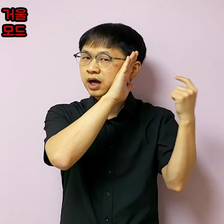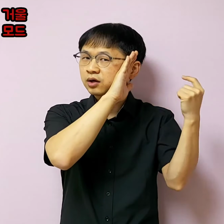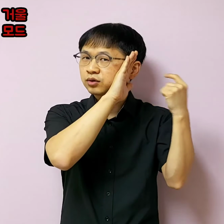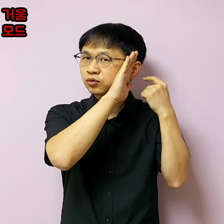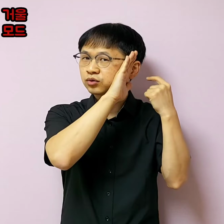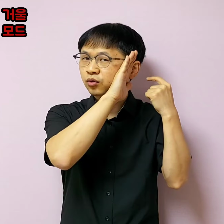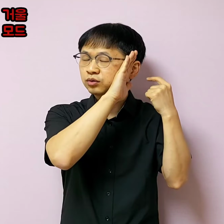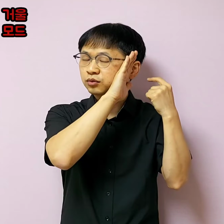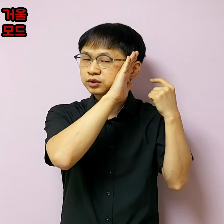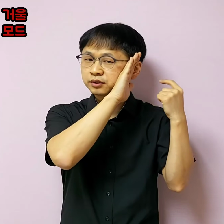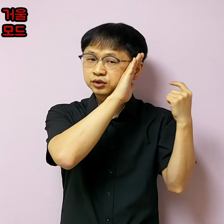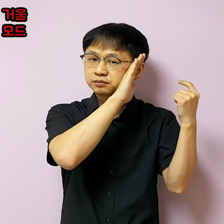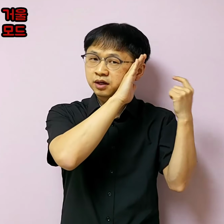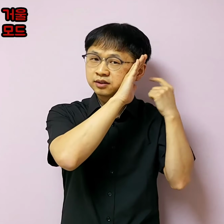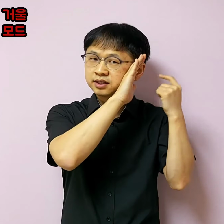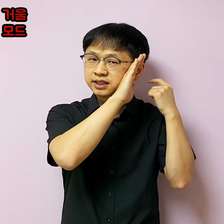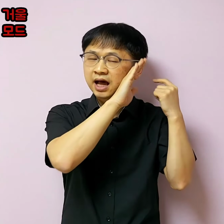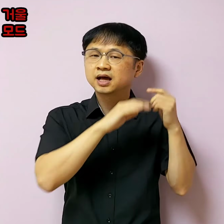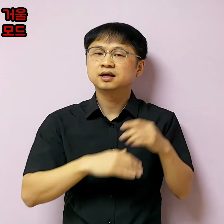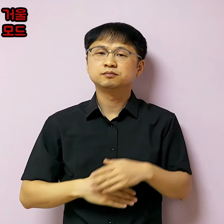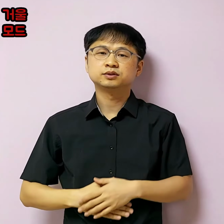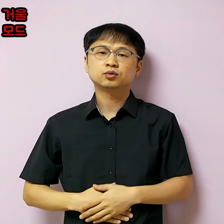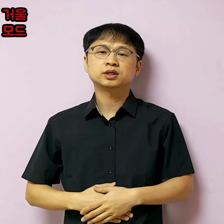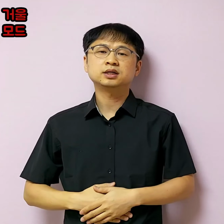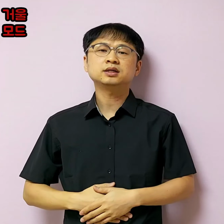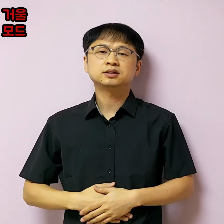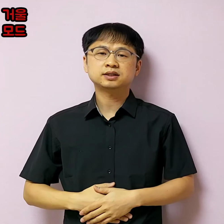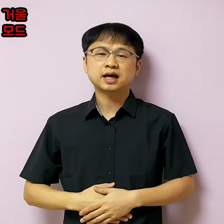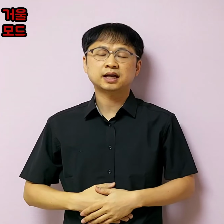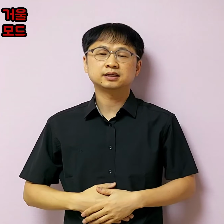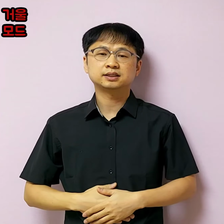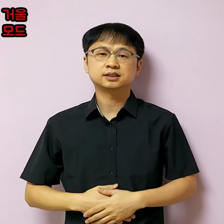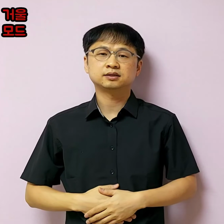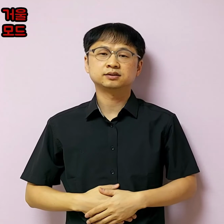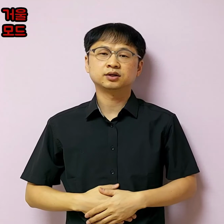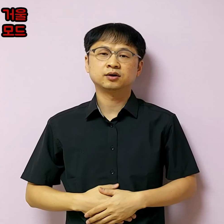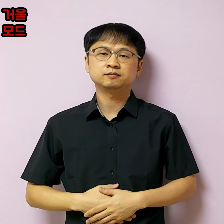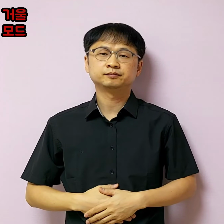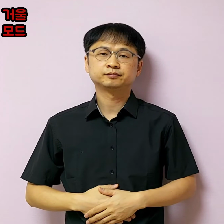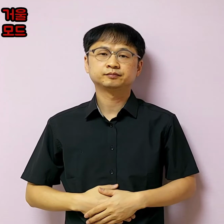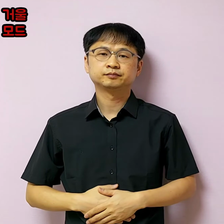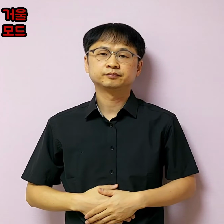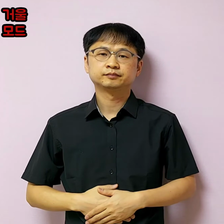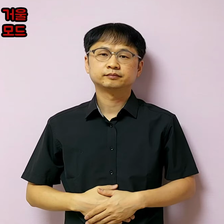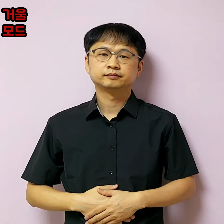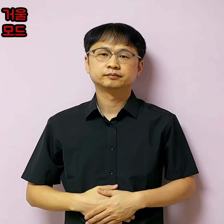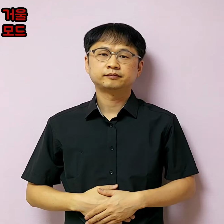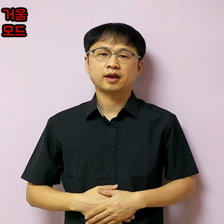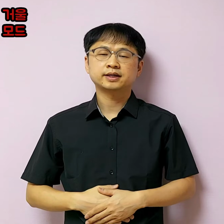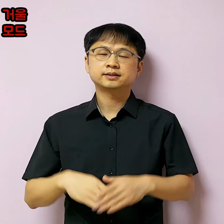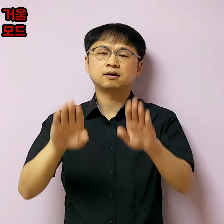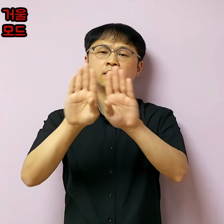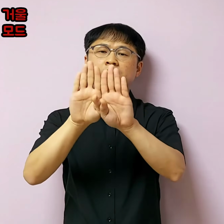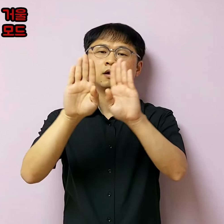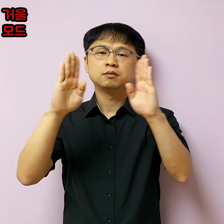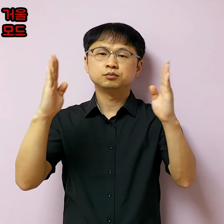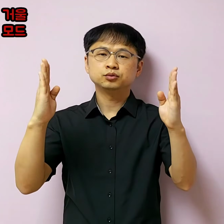소리가 귀로 들어오는 모습 해주시면 들리다. 소리를 듣다라는 뜻이 되거든요. 네, 그래서